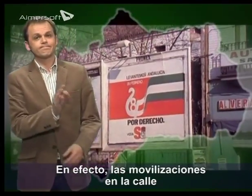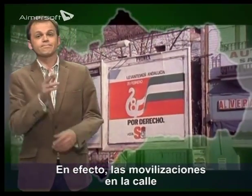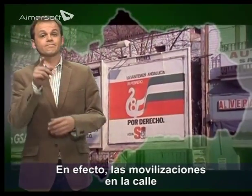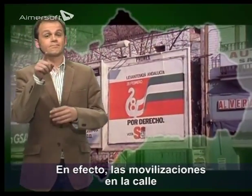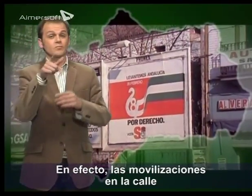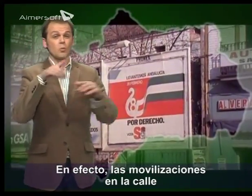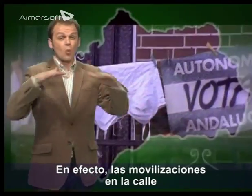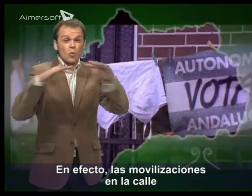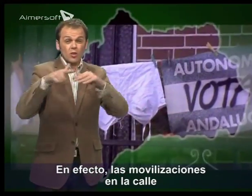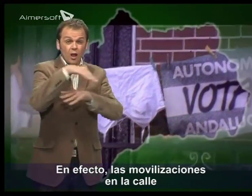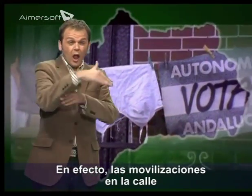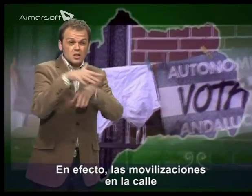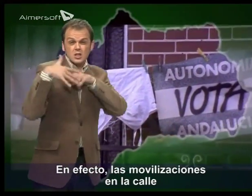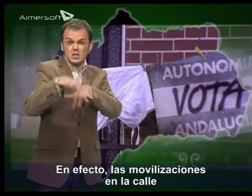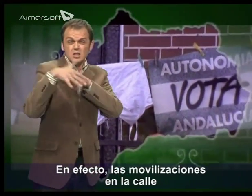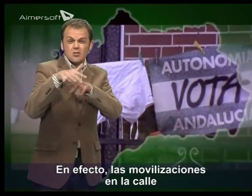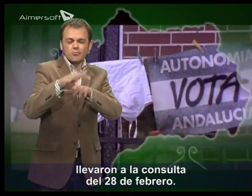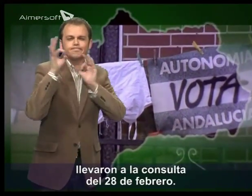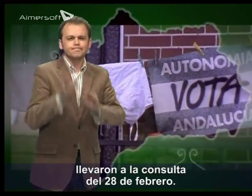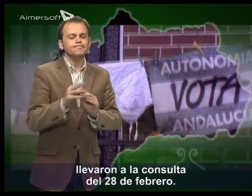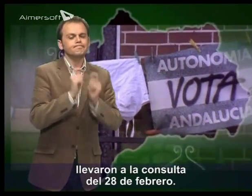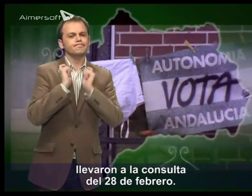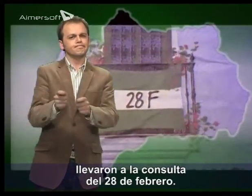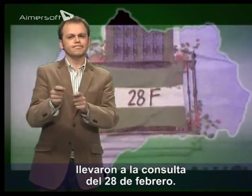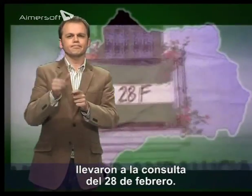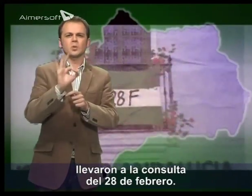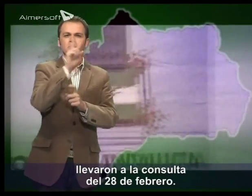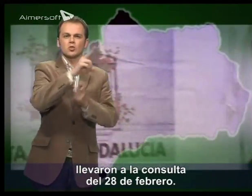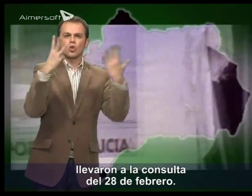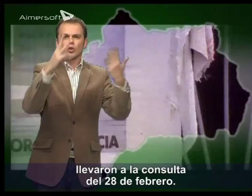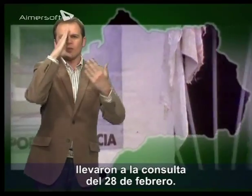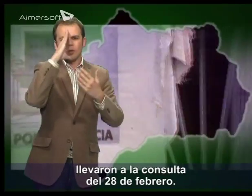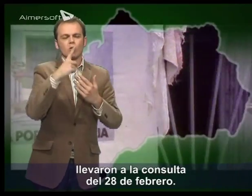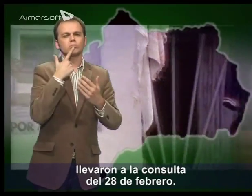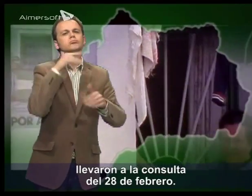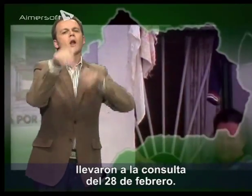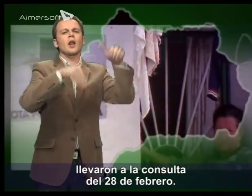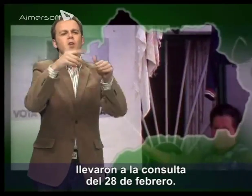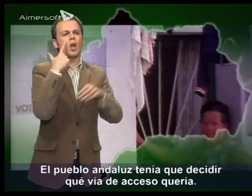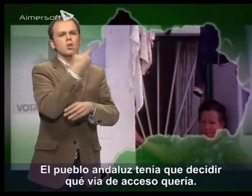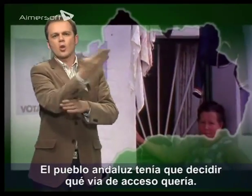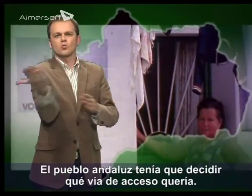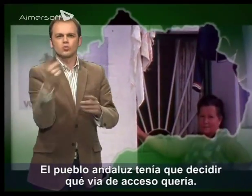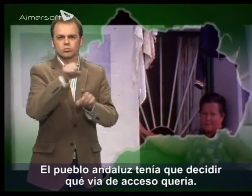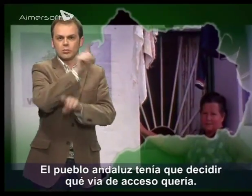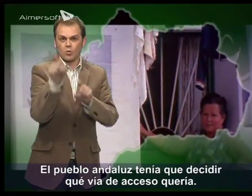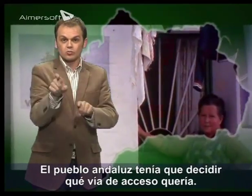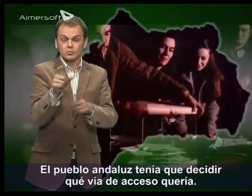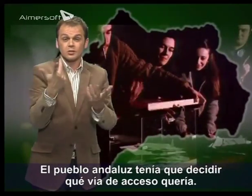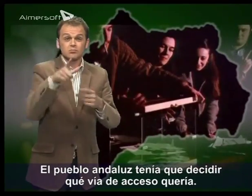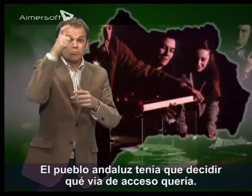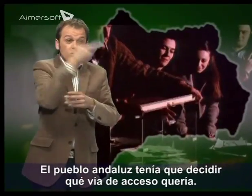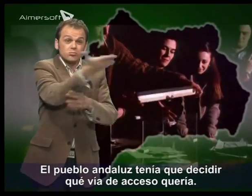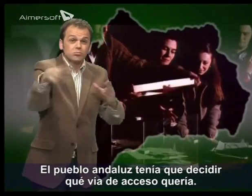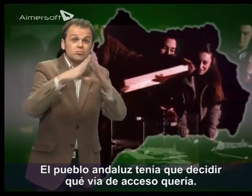En efecto, las movilizaciones en la calle llevaron a la consulta del 28 de febrero. El pueblo andaluz tenía